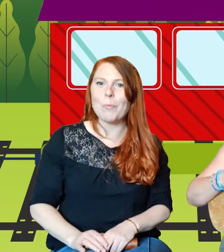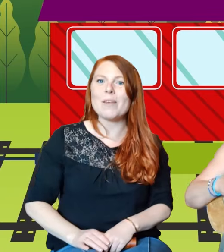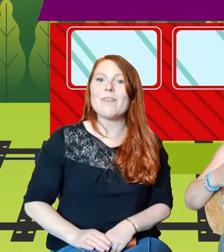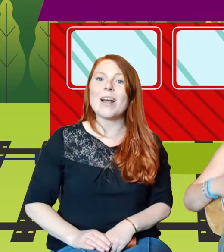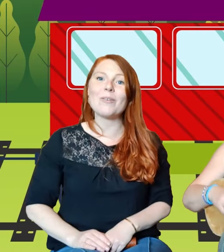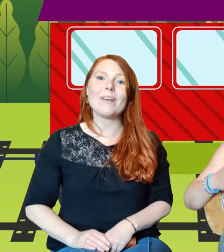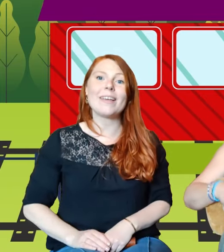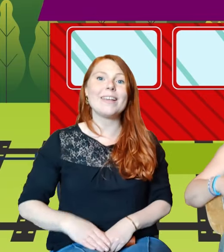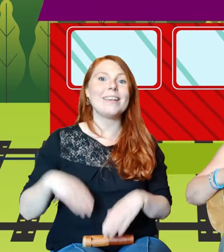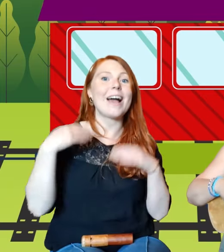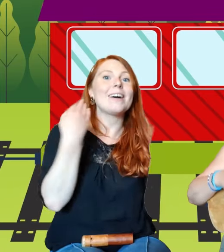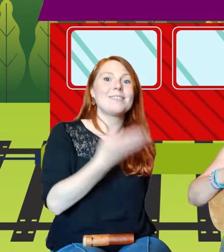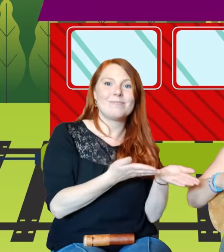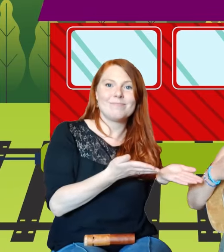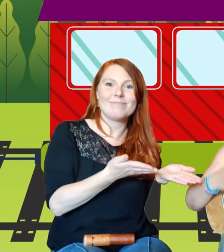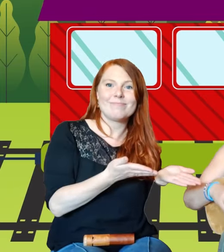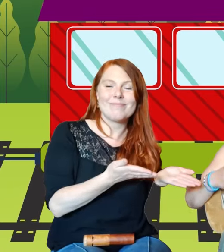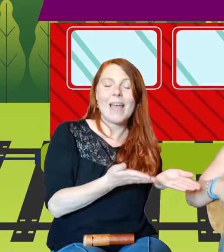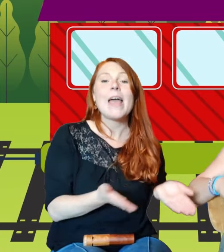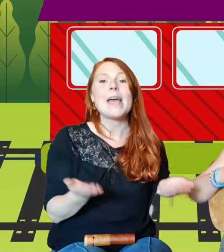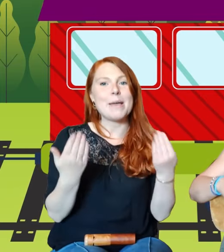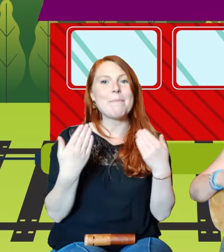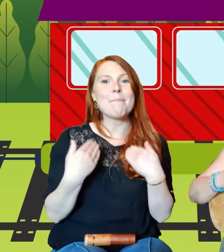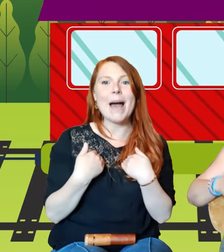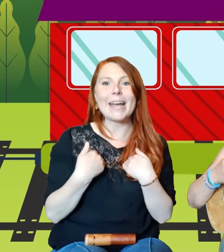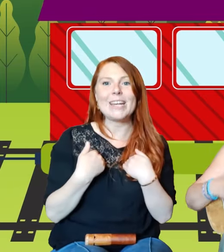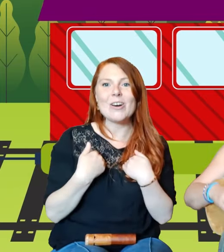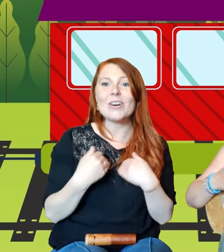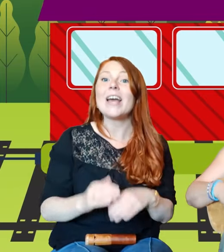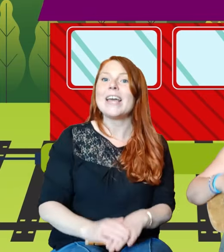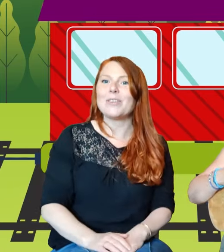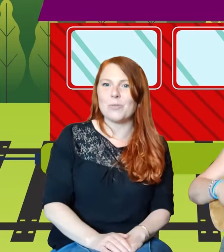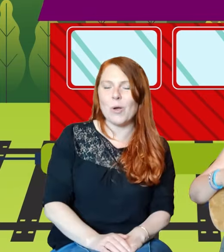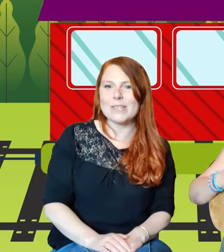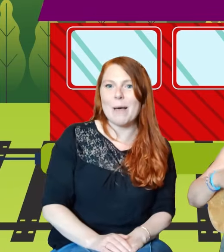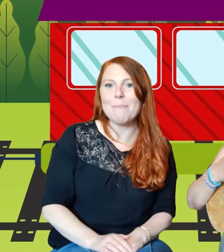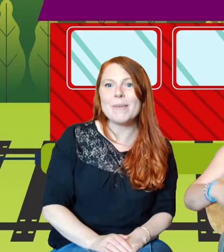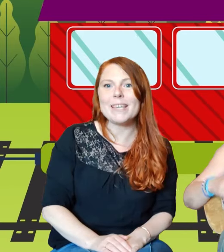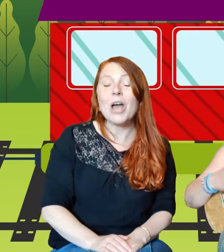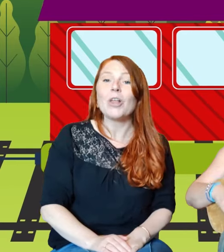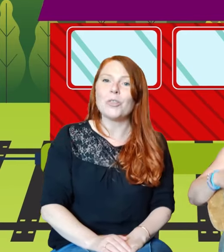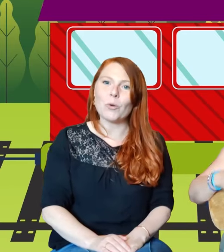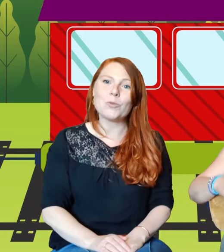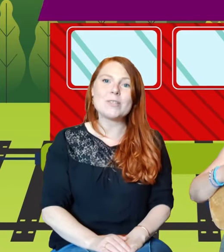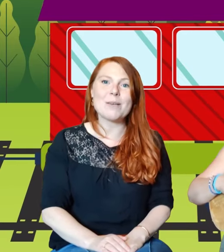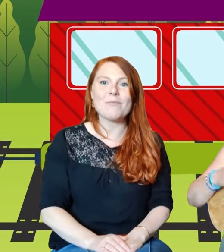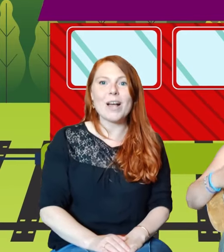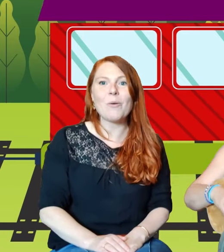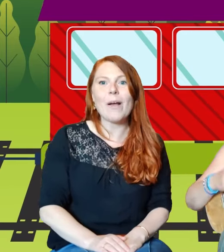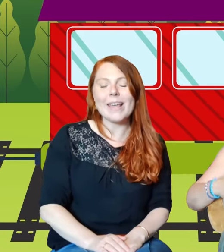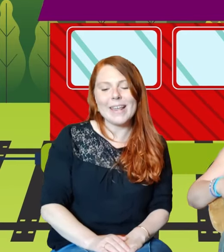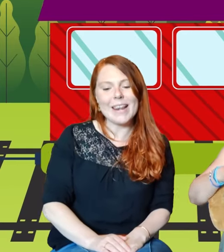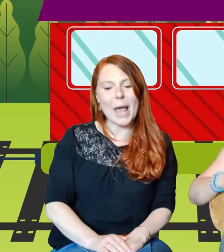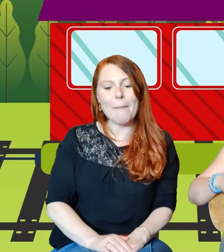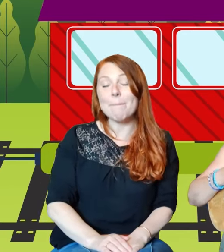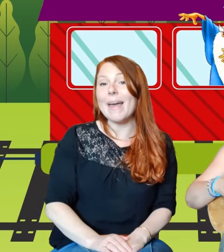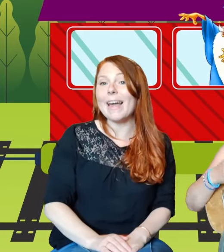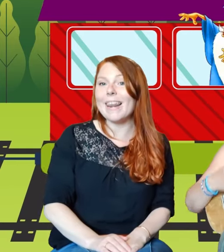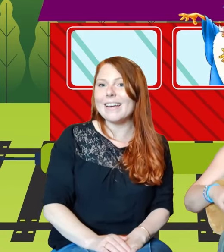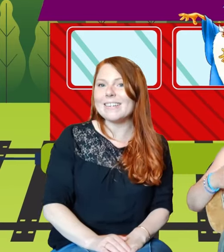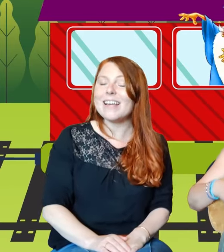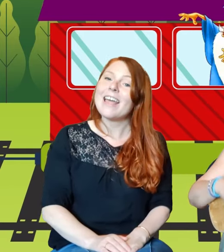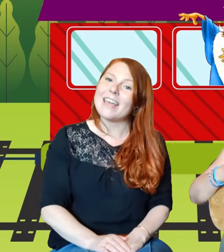Dans le premier wagon, il y a Laurie et Marie-Laure et tous leurs amis. Dans le deuxième wagon, il